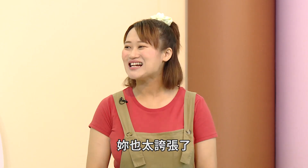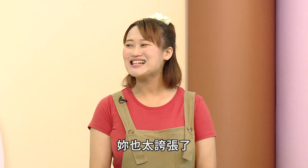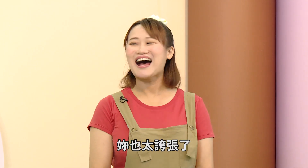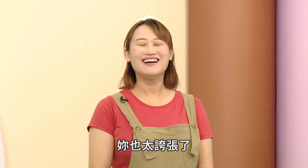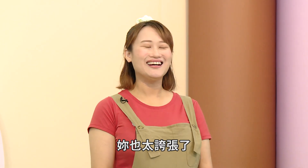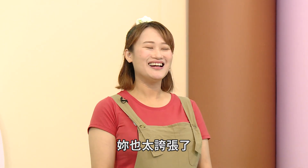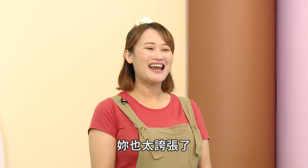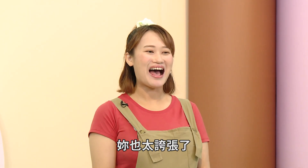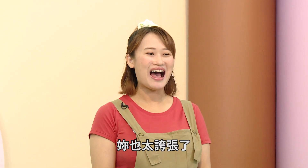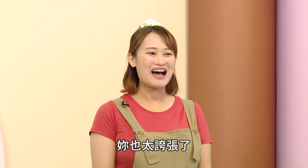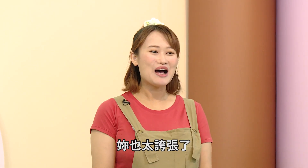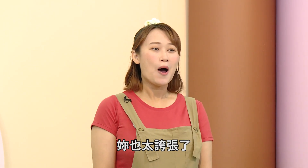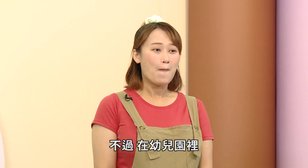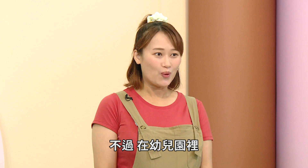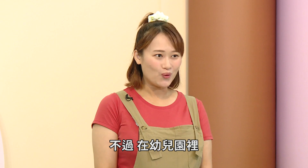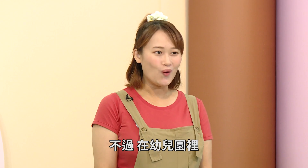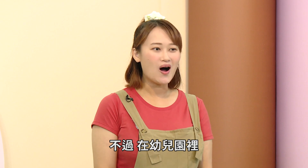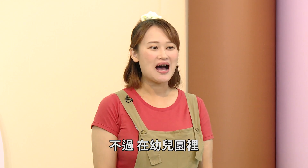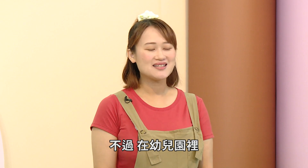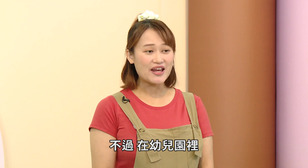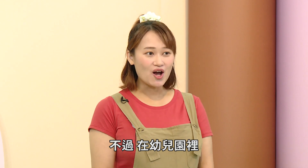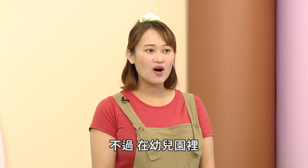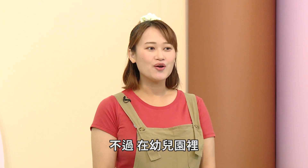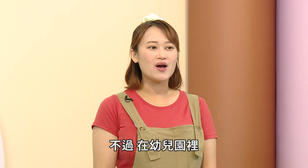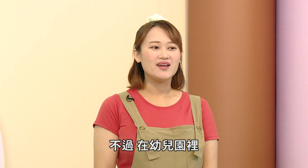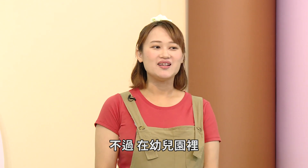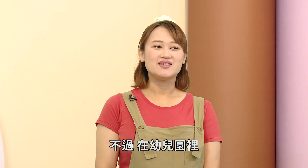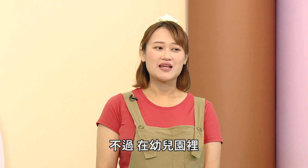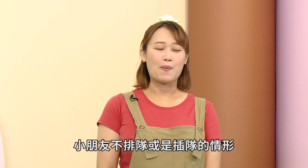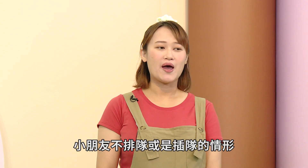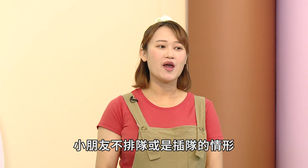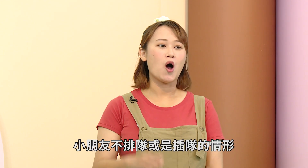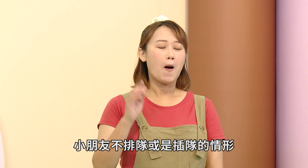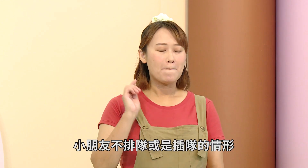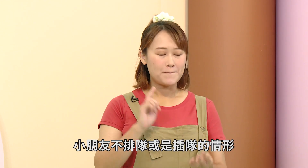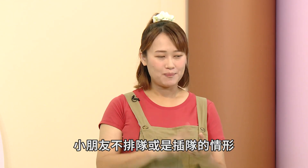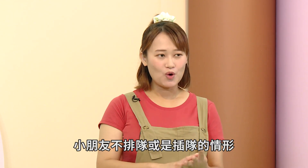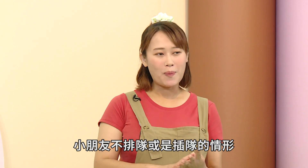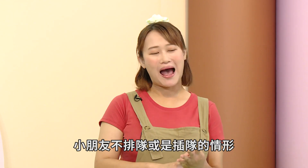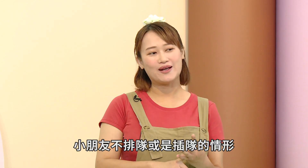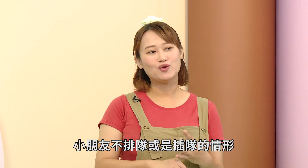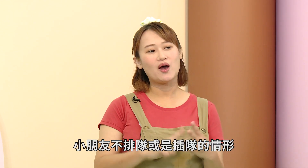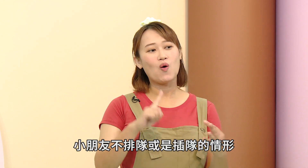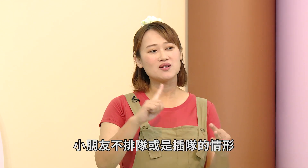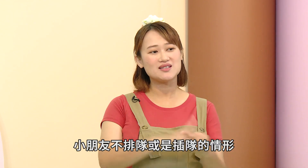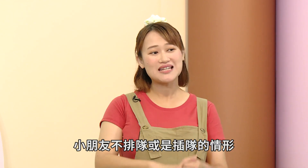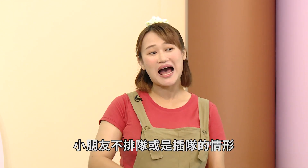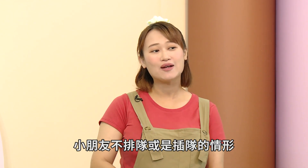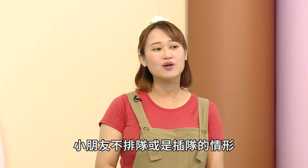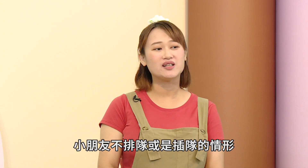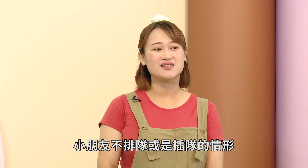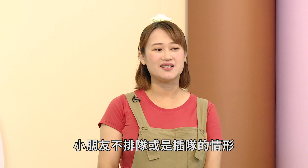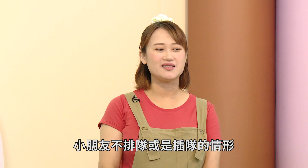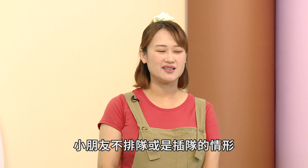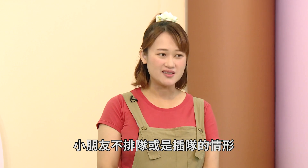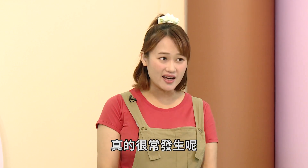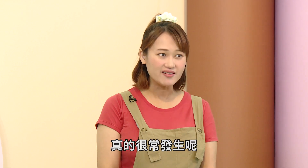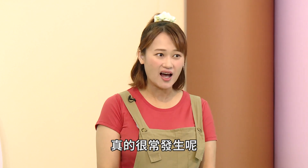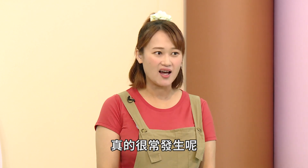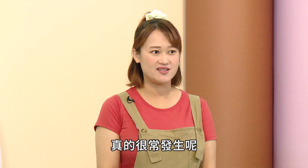张了啦。不过啊，在幼儿园里小朋友不排队或是插队的情形真的很常